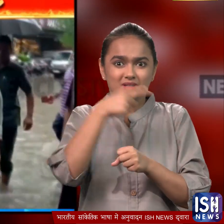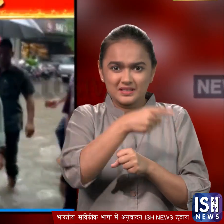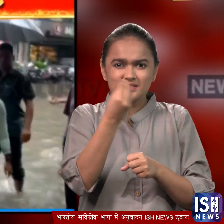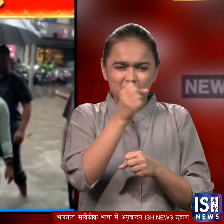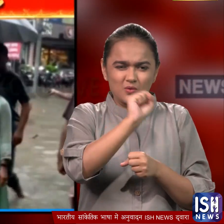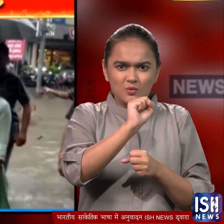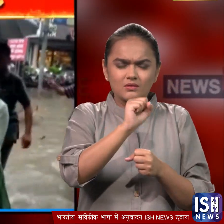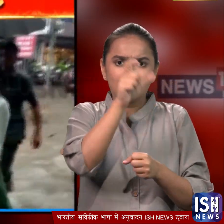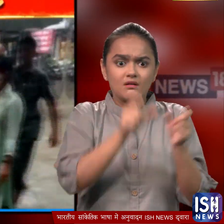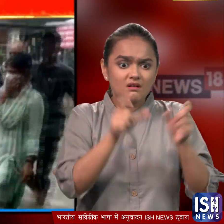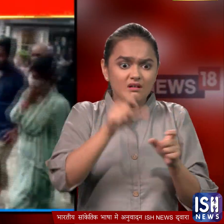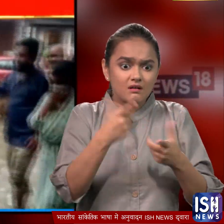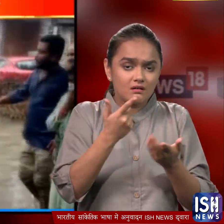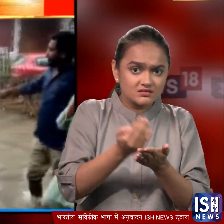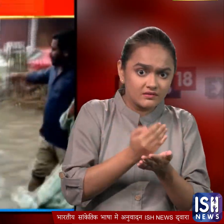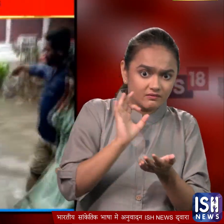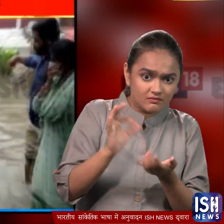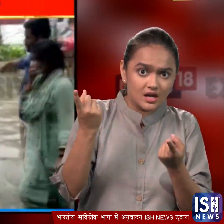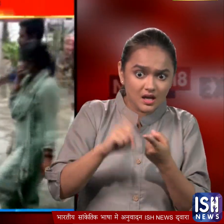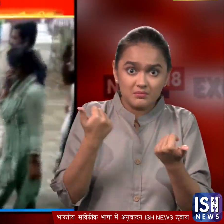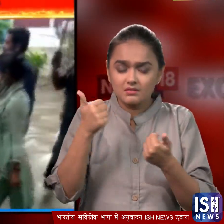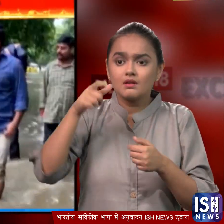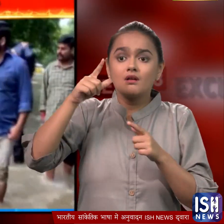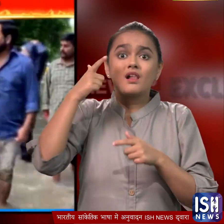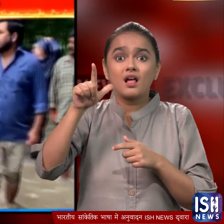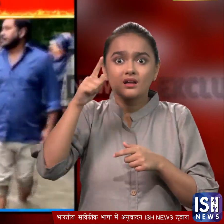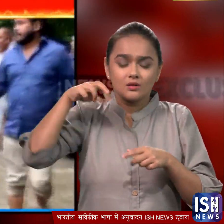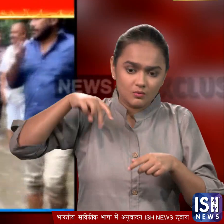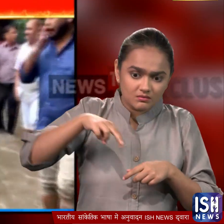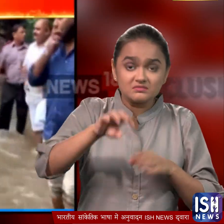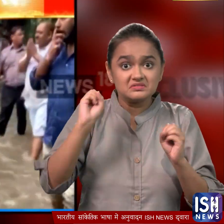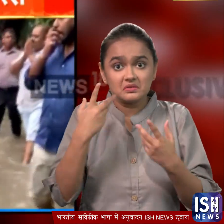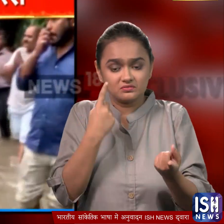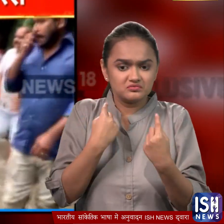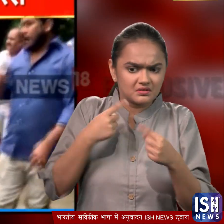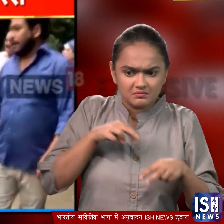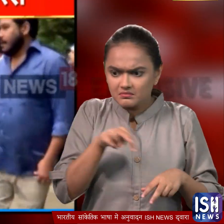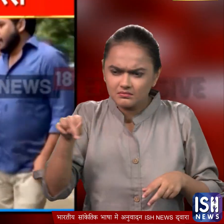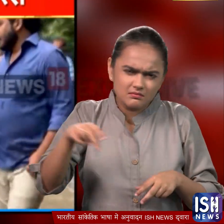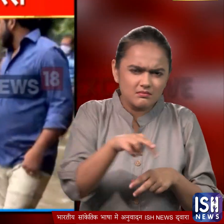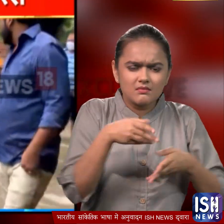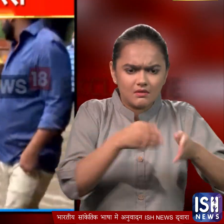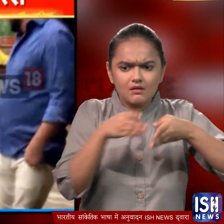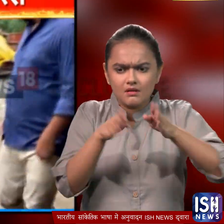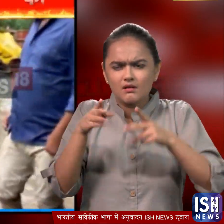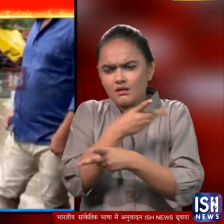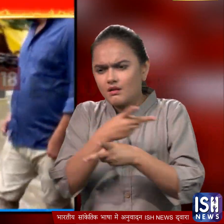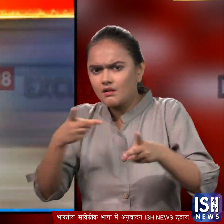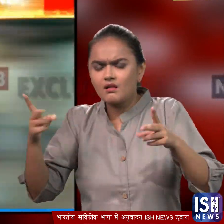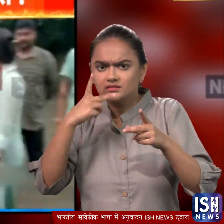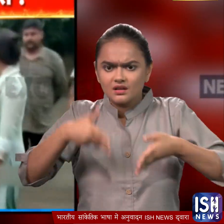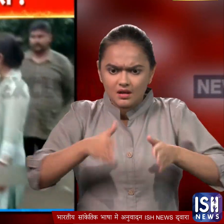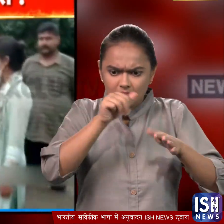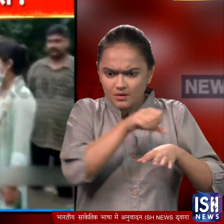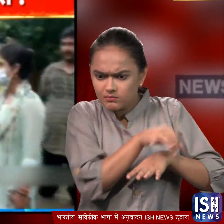सिंह भी लोगों का हालचाल जानने के लिए लखनऊ की सड़कों पर उतरी। घुटनों तक भरे पानी में उन्होंने कई इलाकों का दौरा किया। वहीं सड़कों से पानी